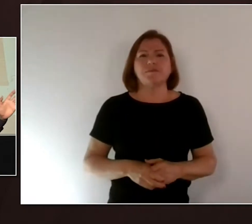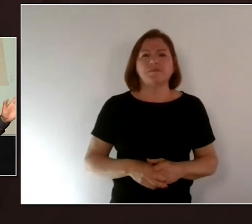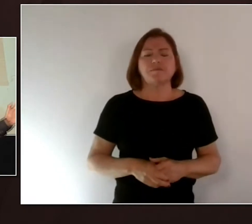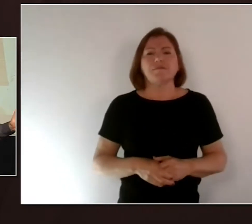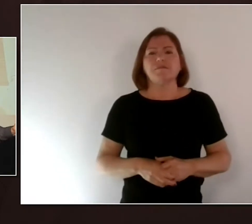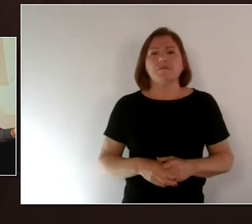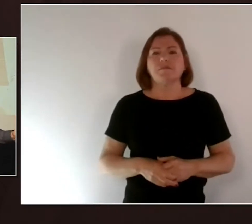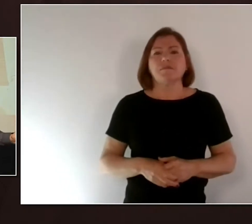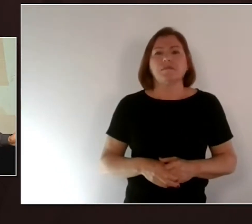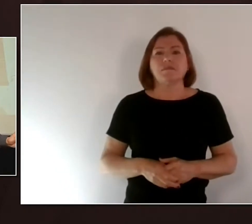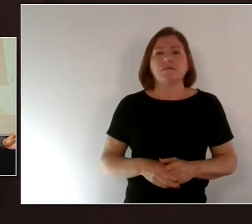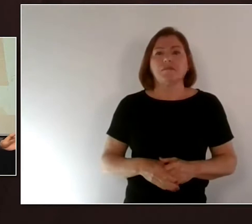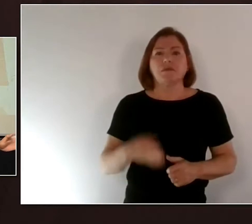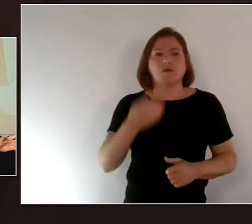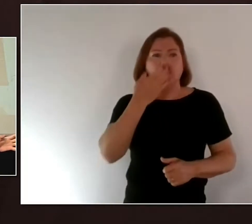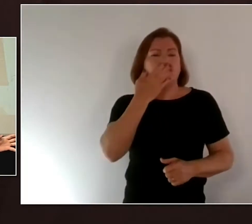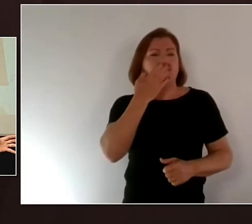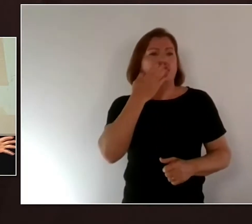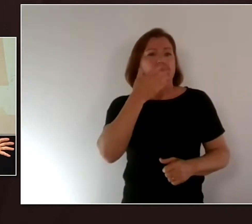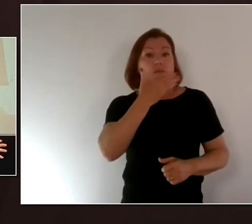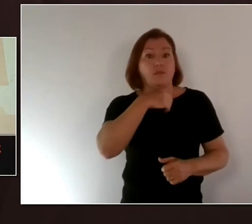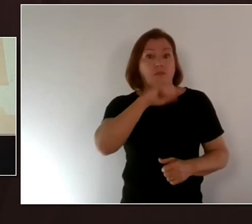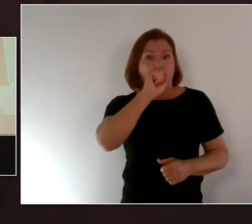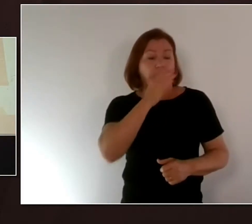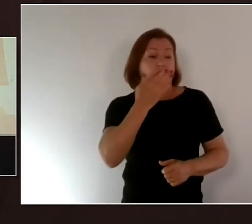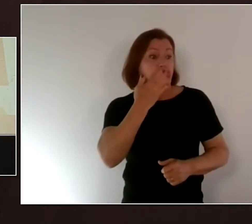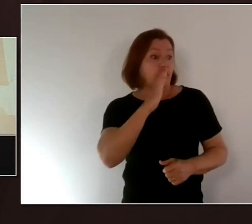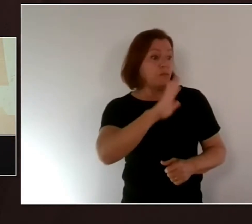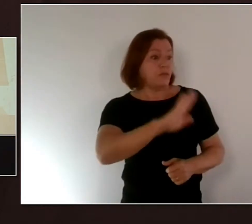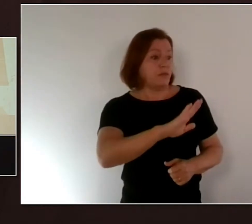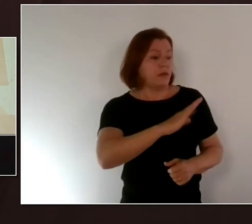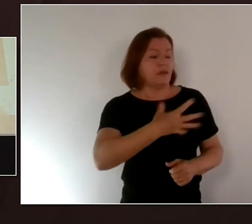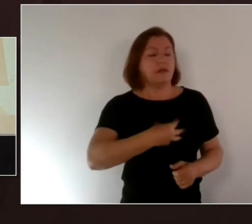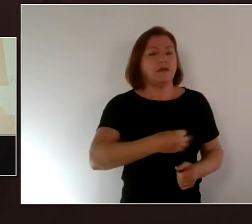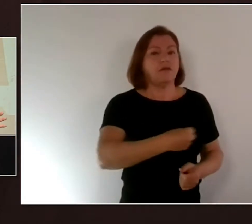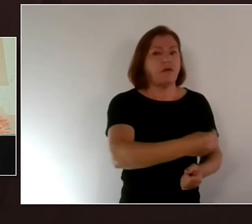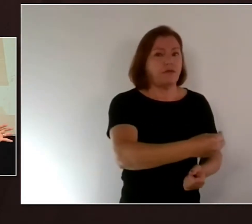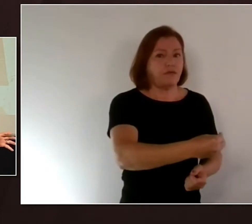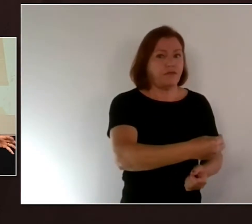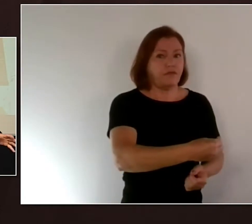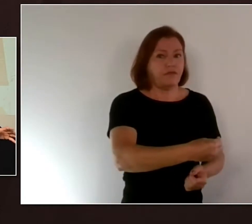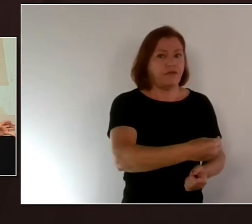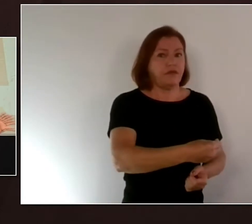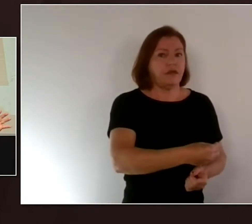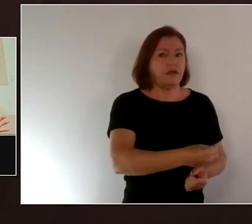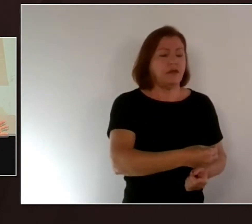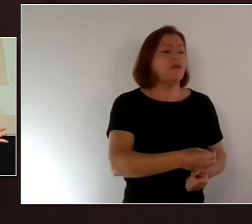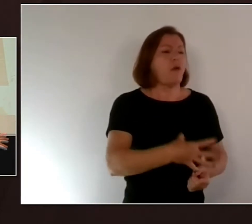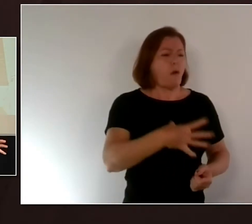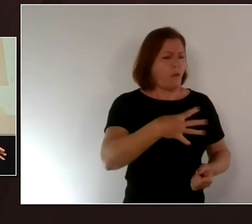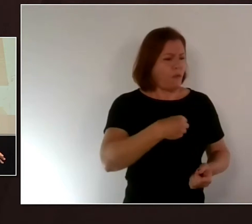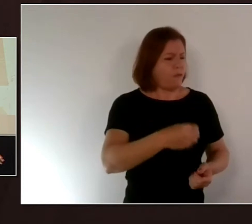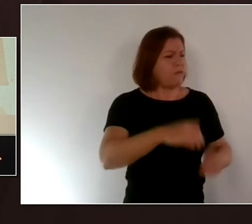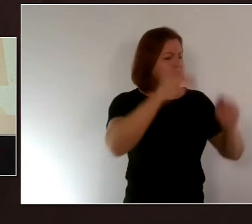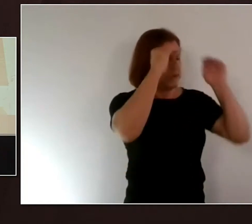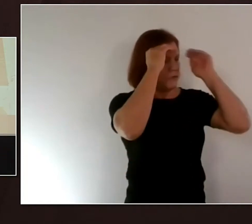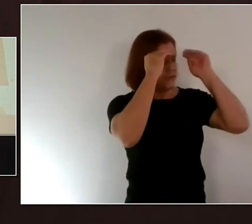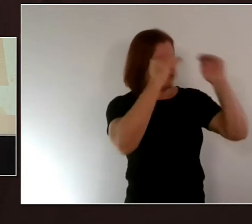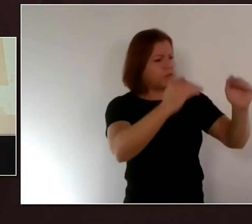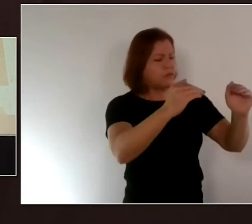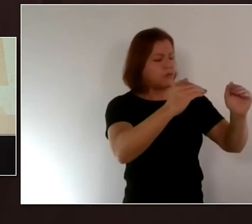fez a obra aqui na terra segundo a vontade do pai, foi obediente, foi submisso, né?